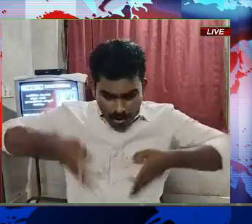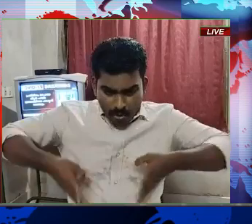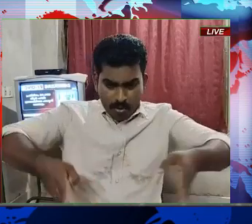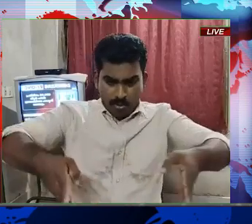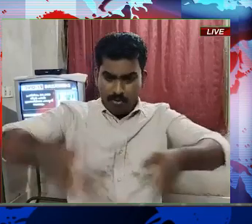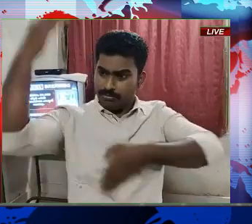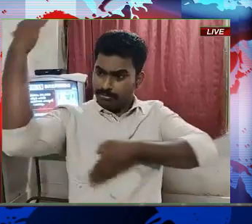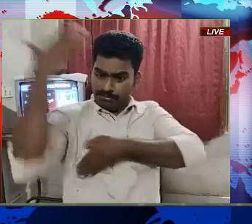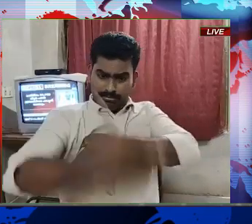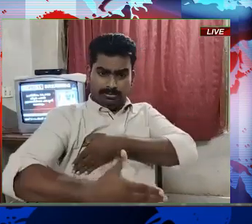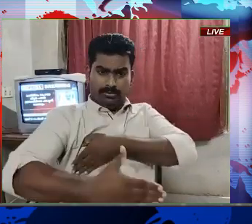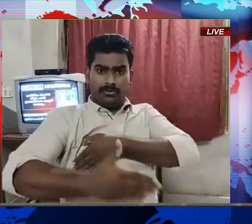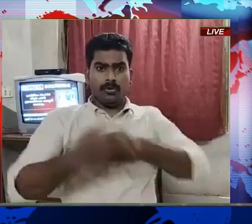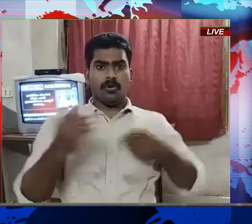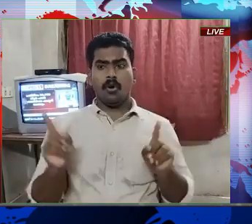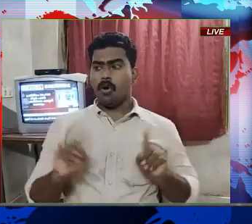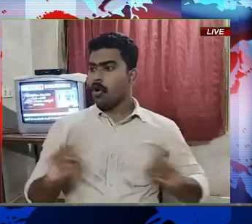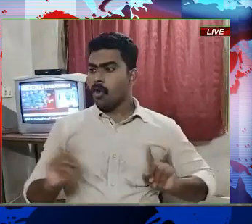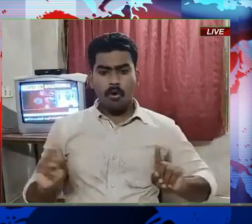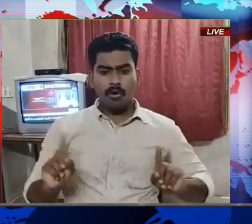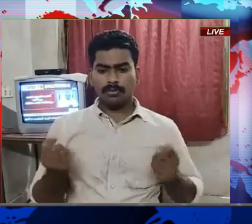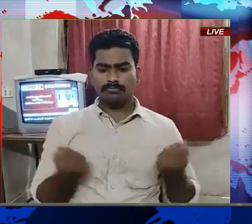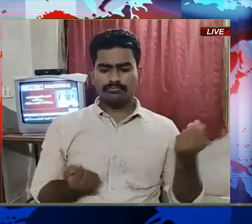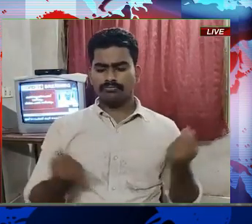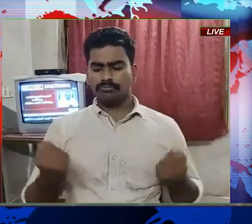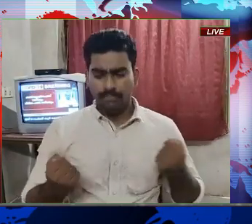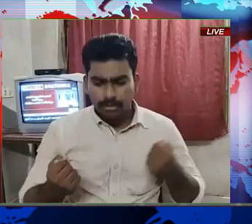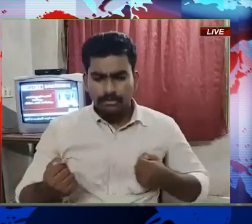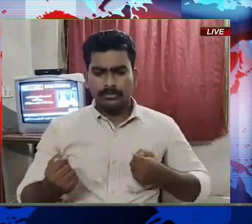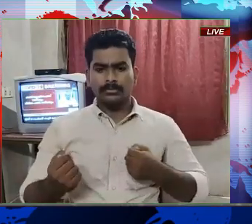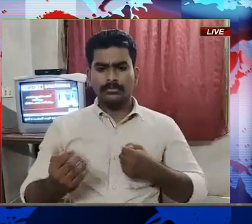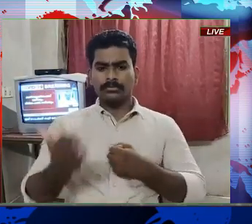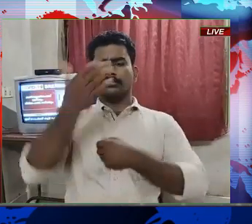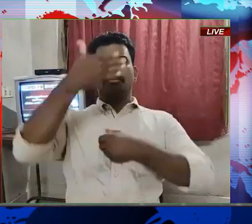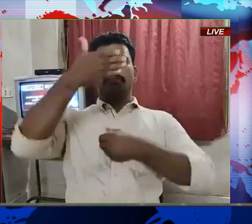12,783 വാഹനങ്ങൾ പിടിച്ചുവെച്ചു.